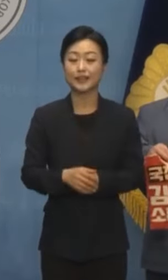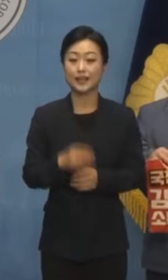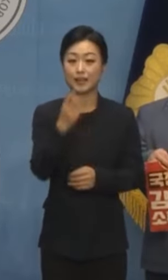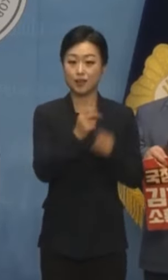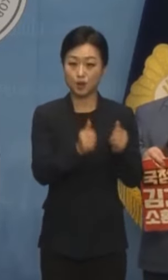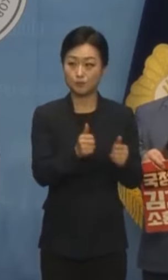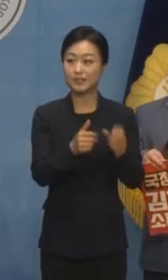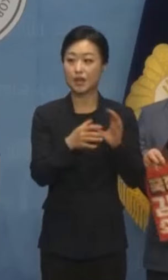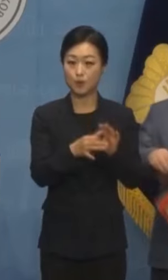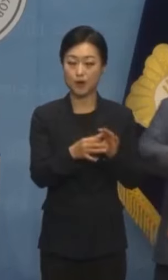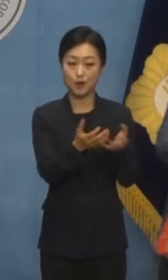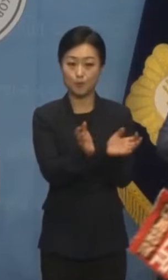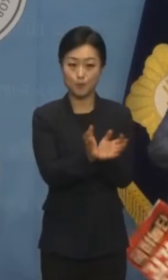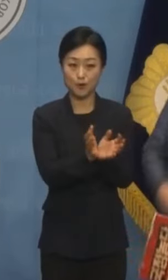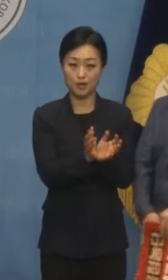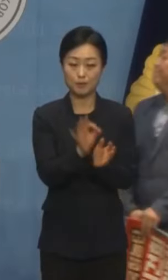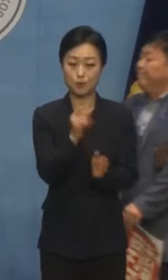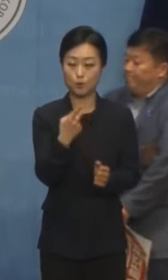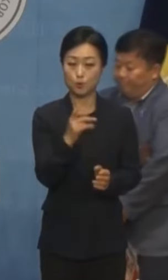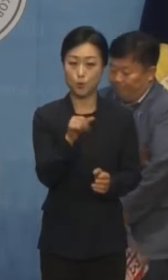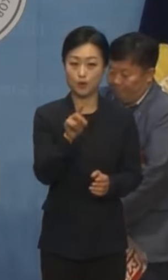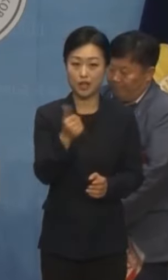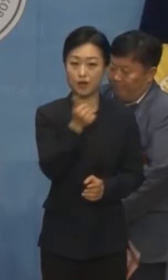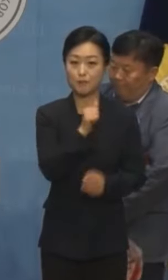검사 모임 오동현 대표 변호사님 오셨습니다.